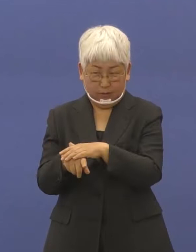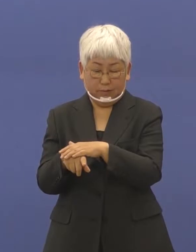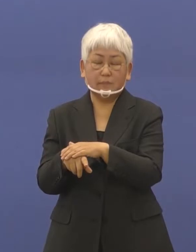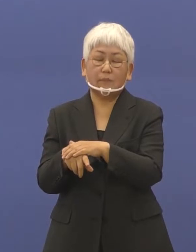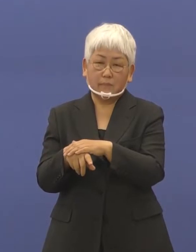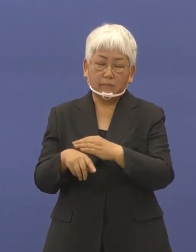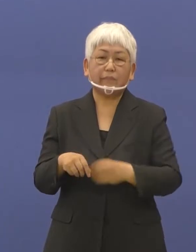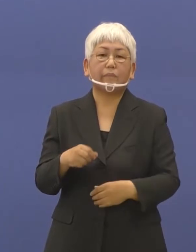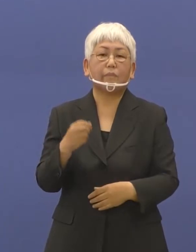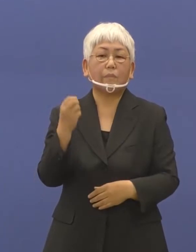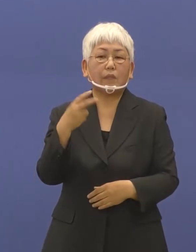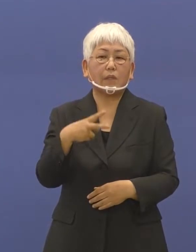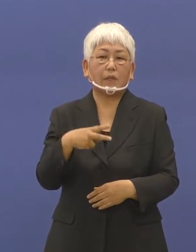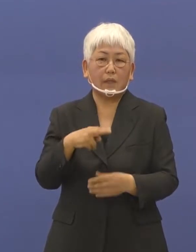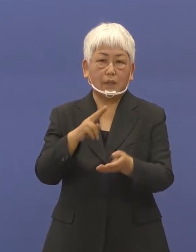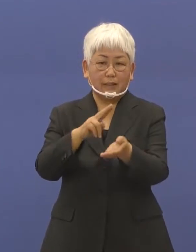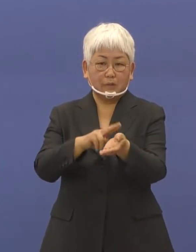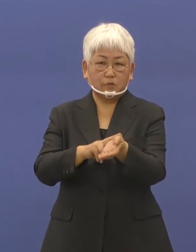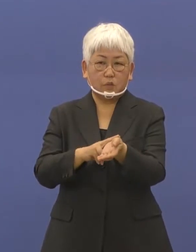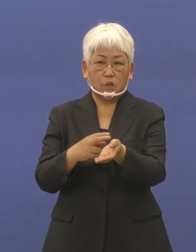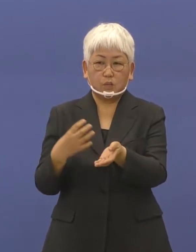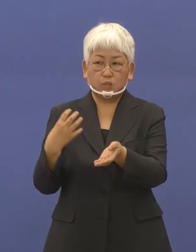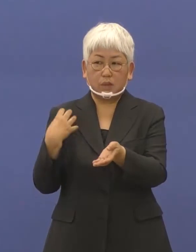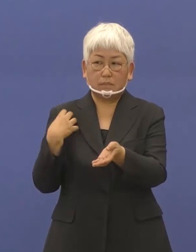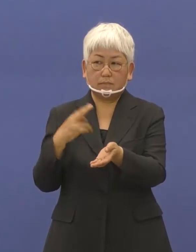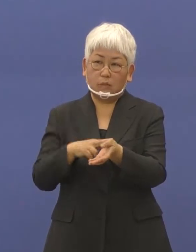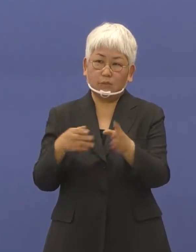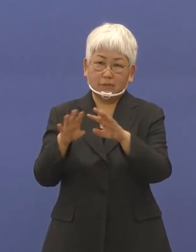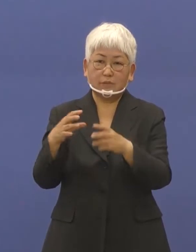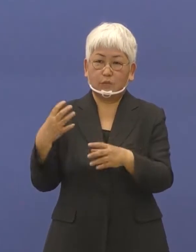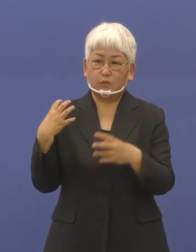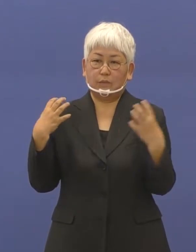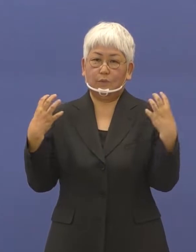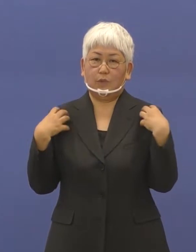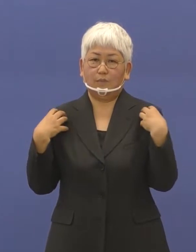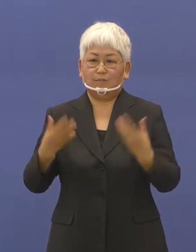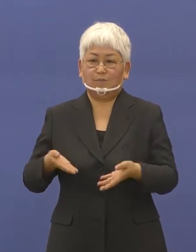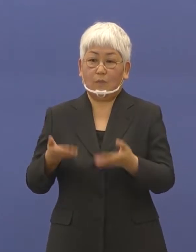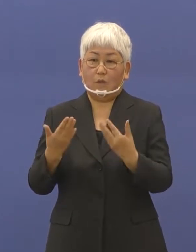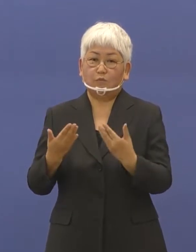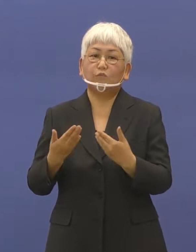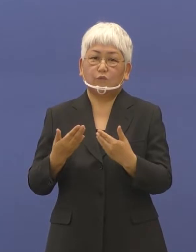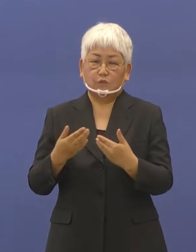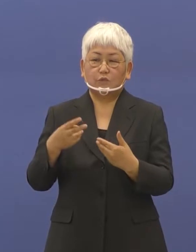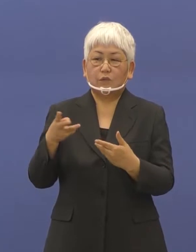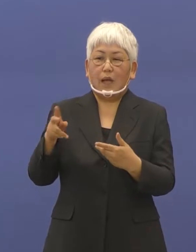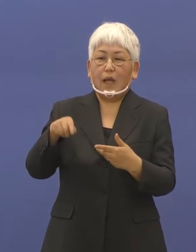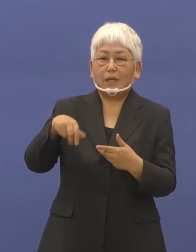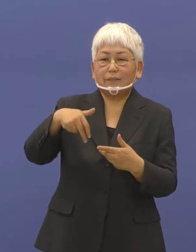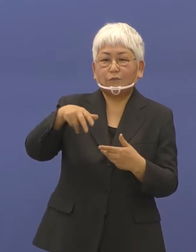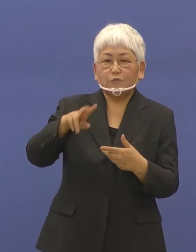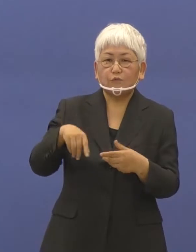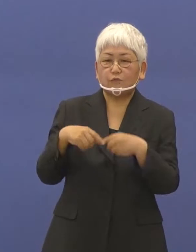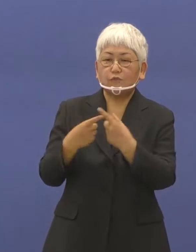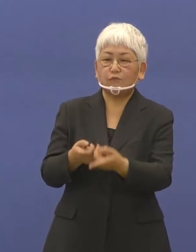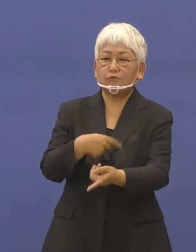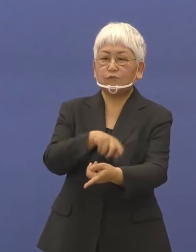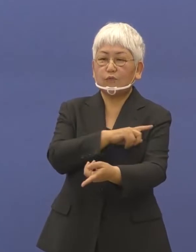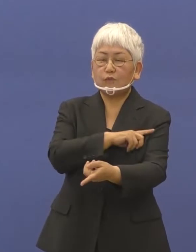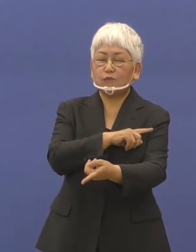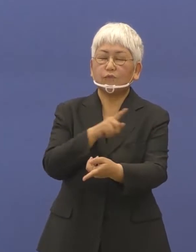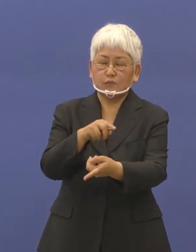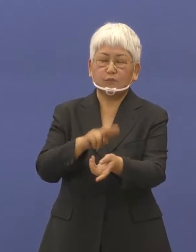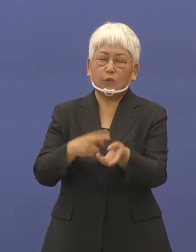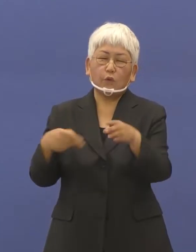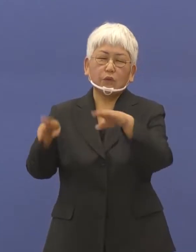は、医療負担への軽減を図るための措置という、ハーシスへの入力が医療機関